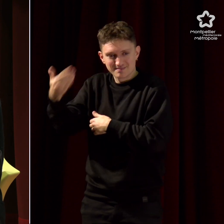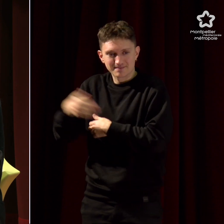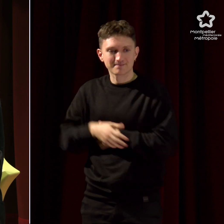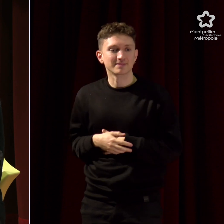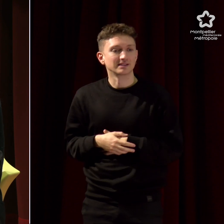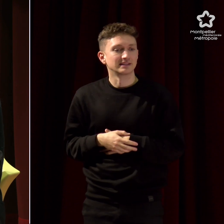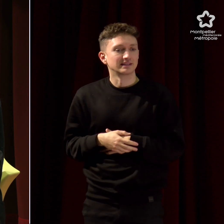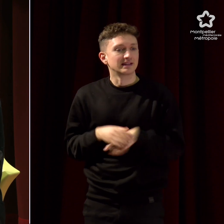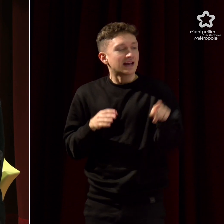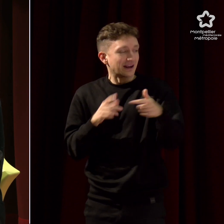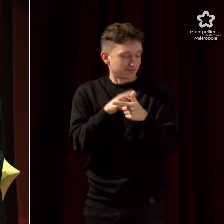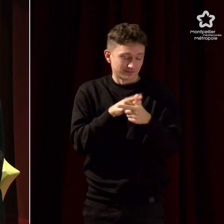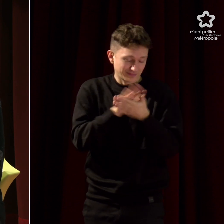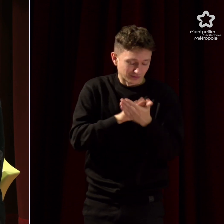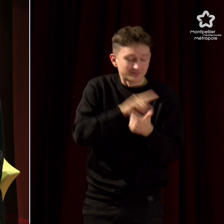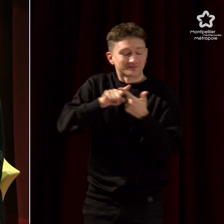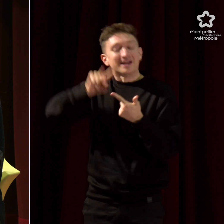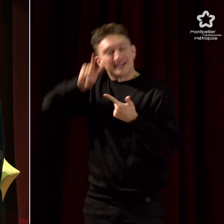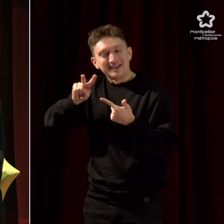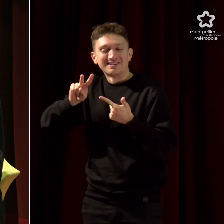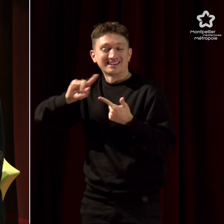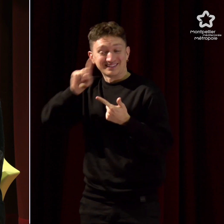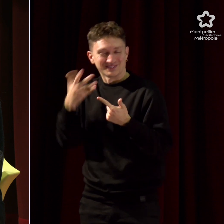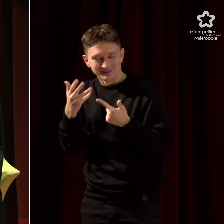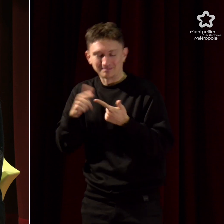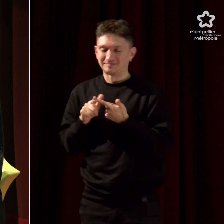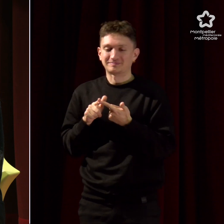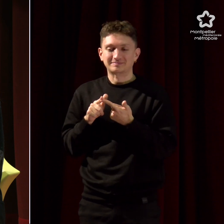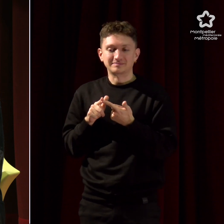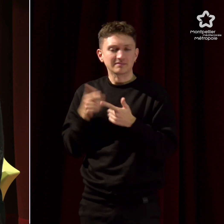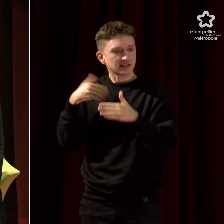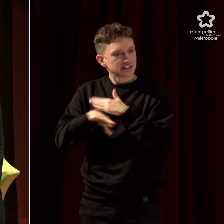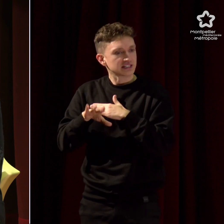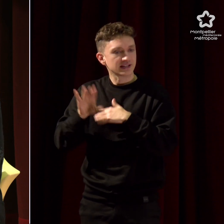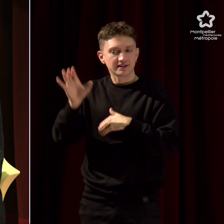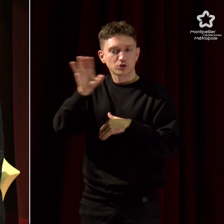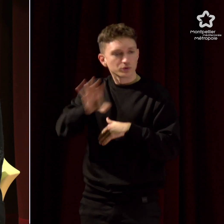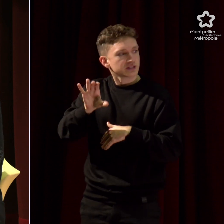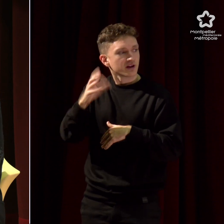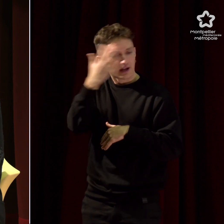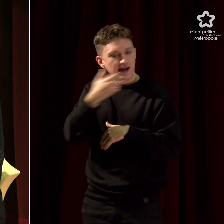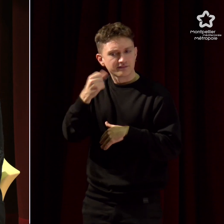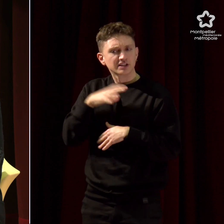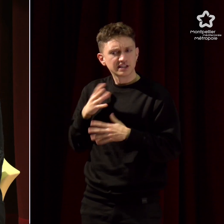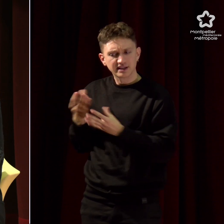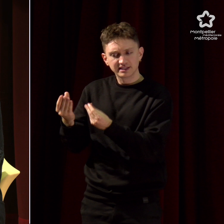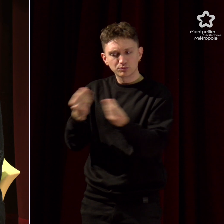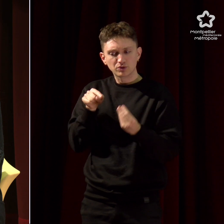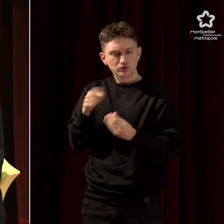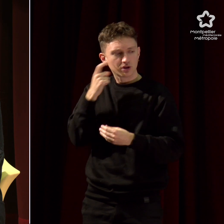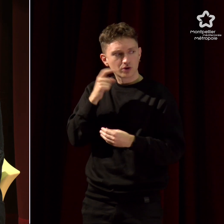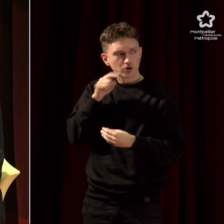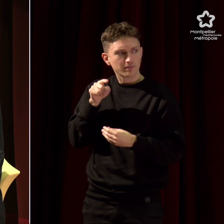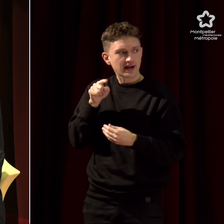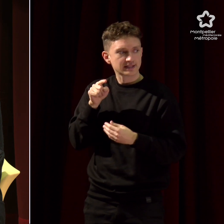celle-là, c'est la vraie question, c'est... en Afrique, dans certaines peuplades, on avait pu remarquer que la contamination par